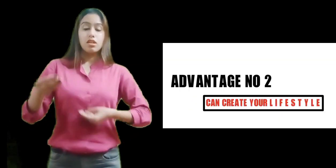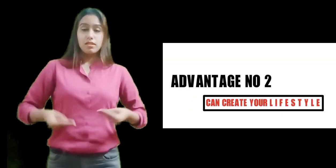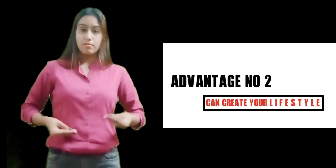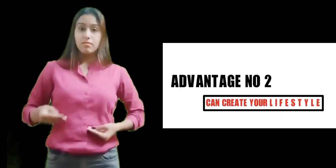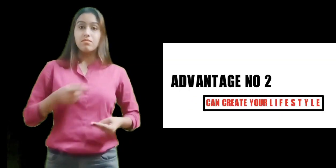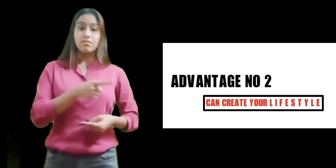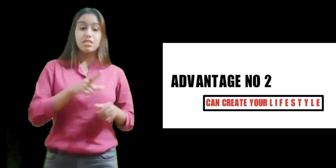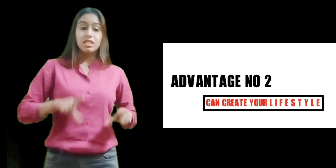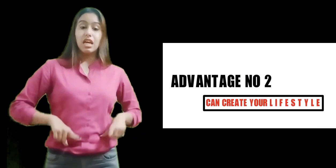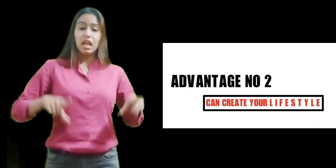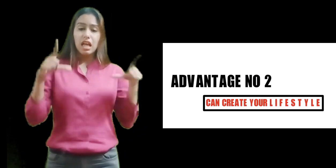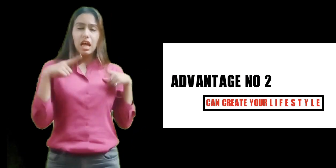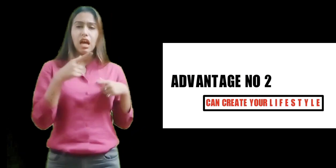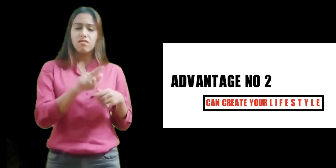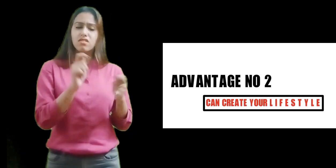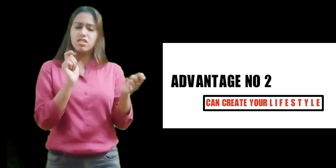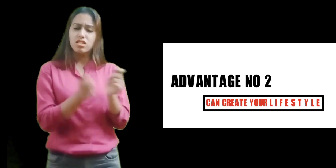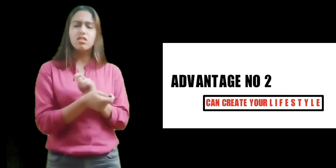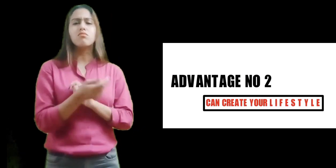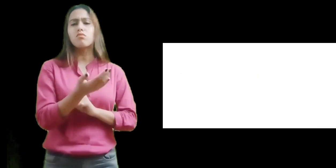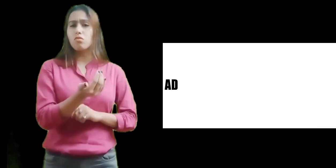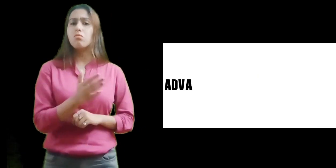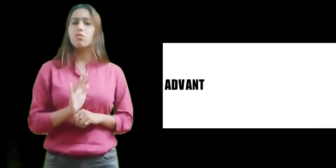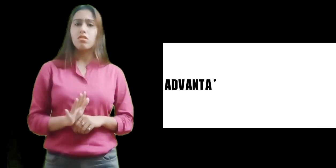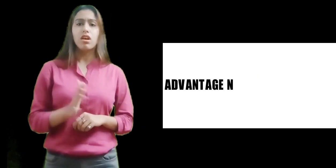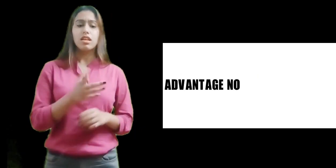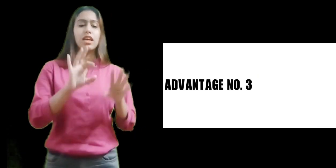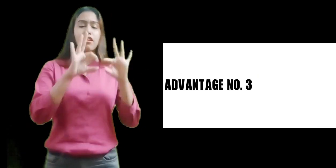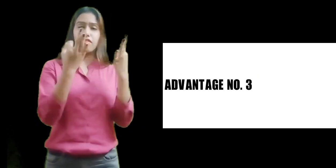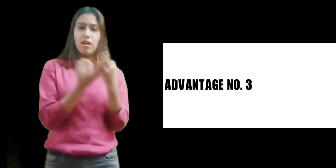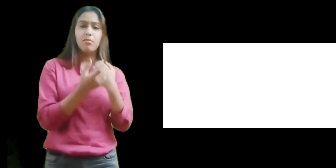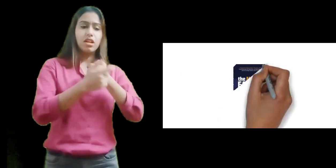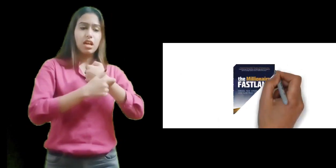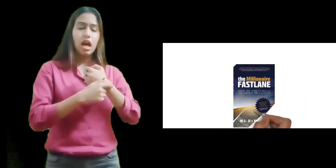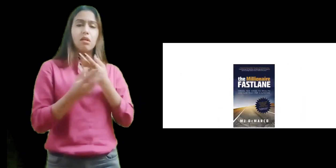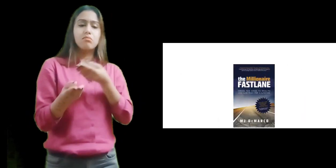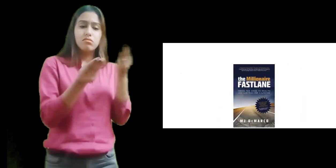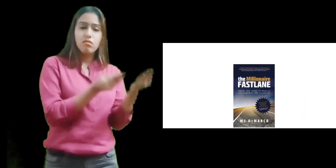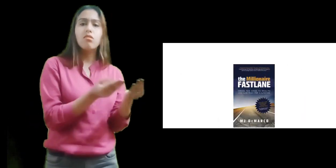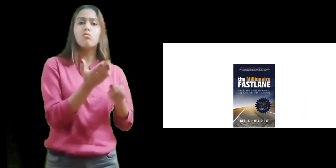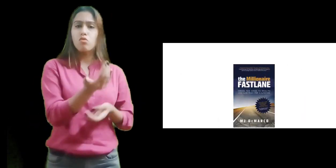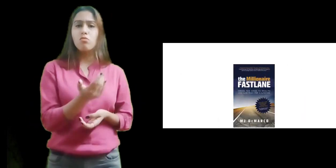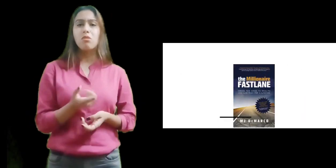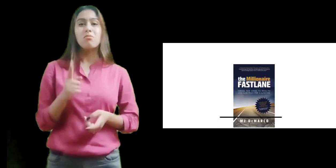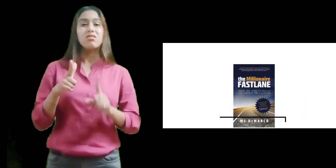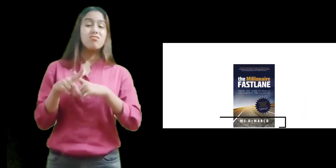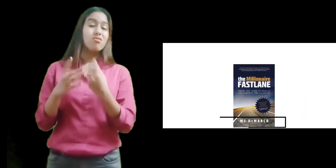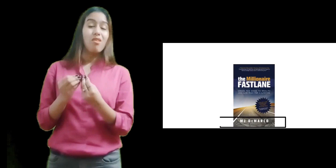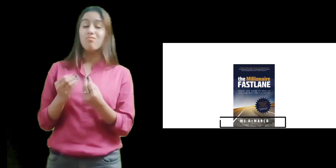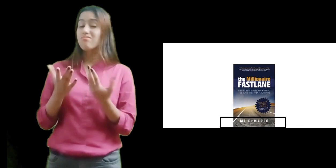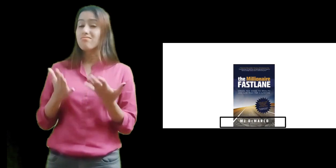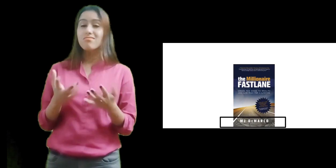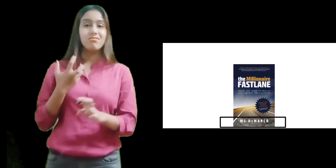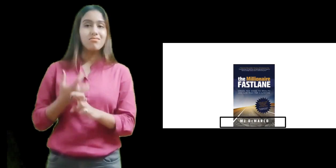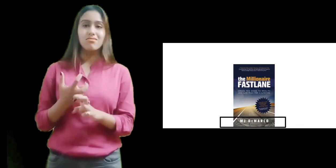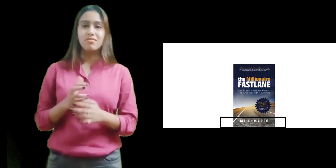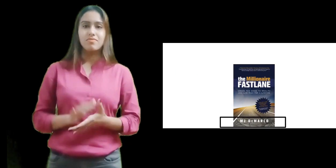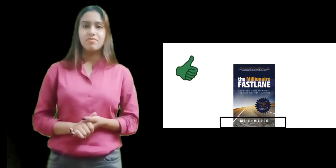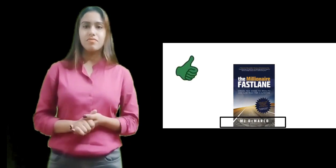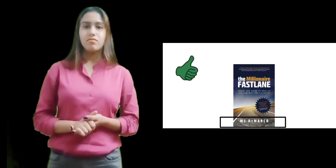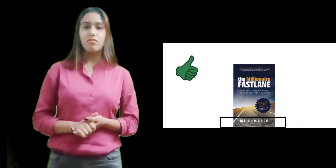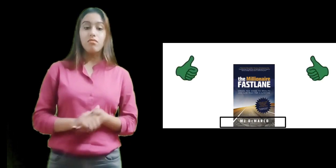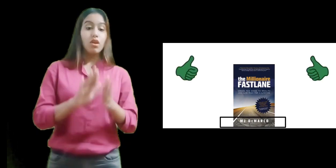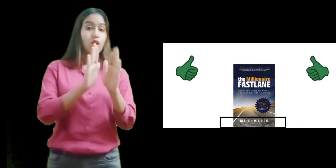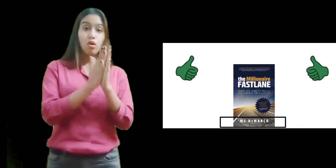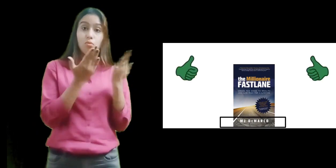लाइफस्टाइल बना सकते हो जैसे आप चाहो। एडवांटेज नंबर 3, मिलियनर फास्टलाइन बुक में ऑथर ने बताया है कि आज के टाइम पे